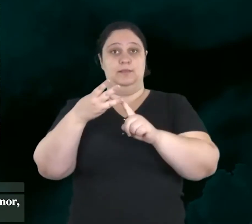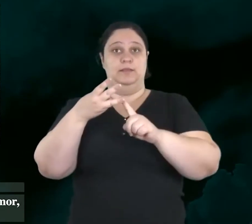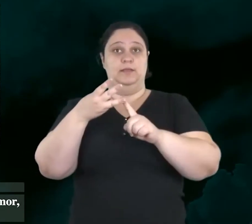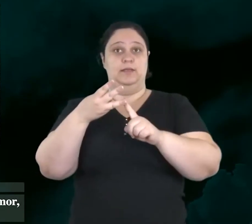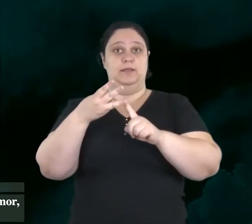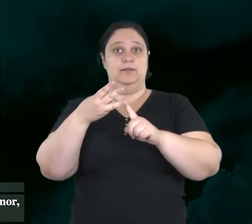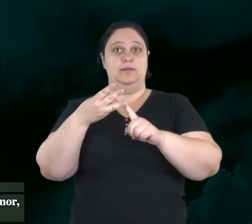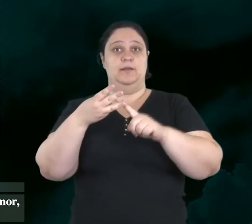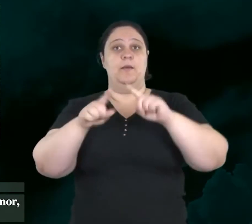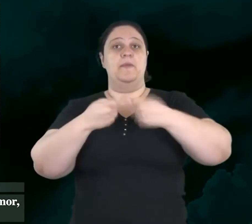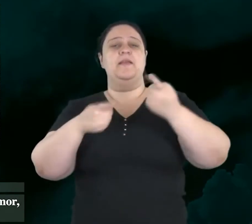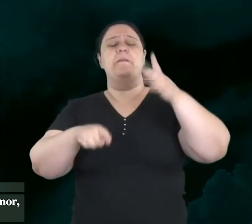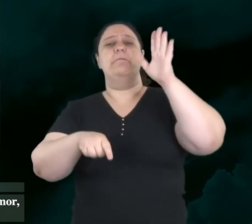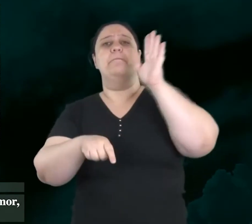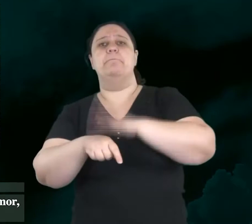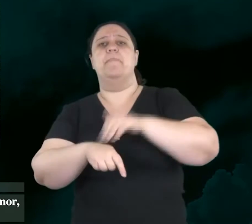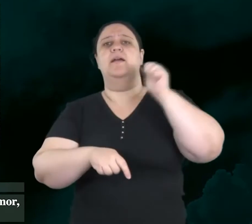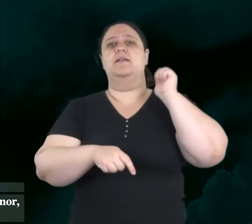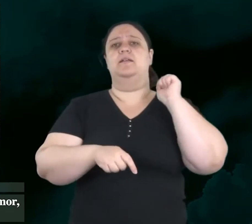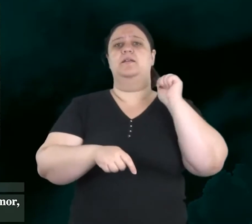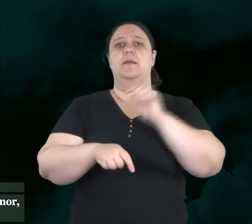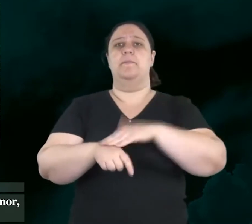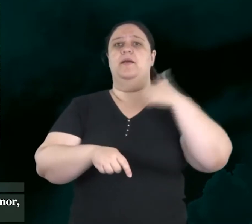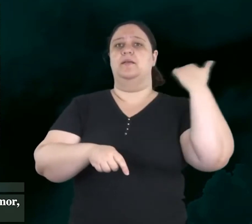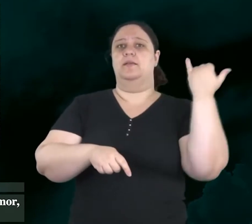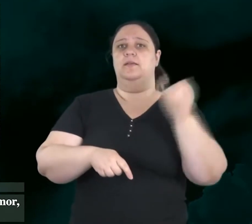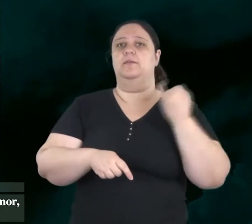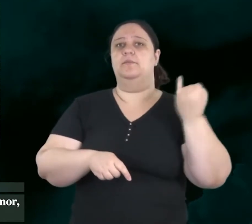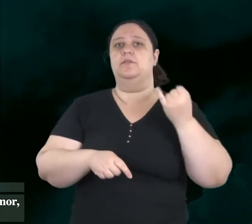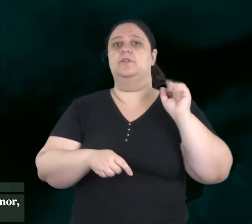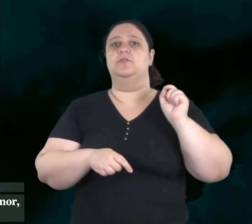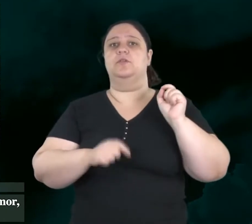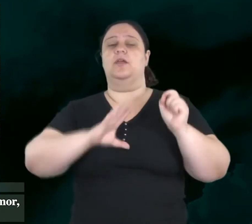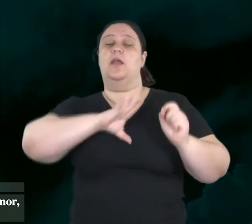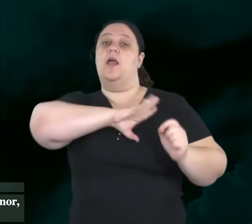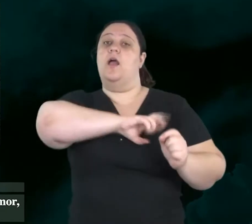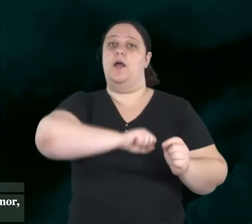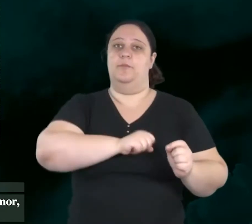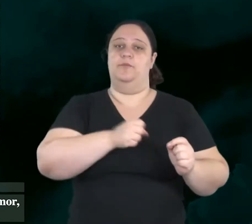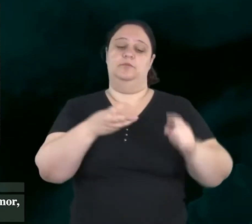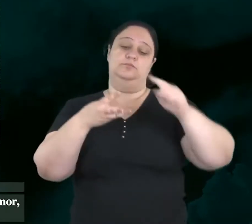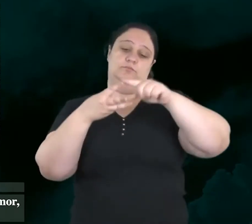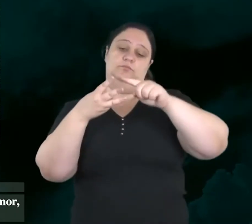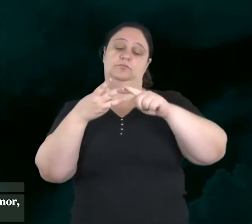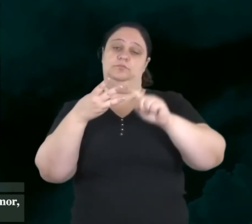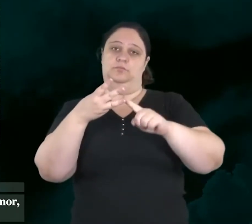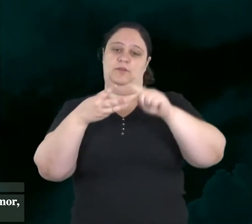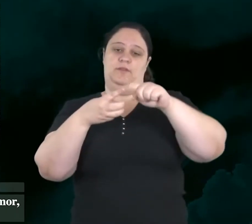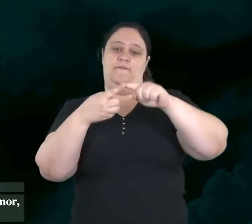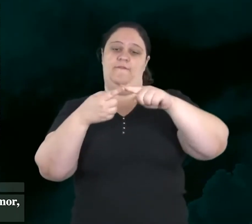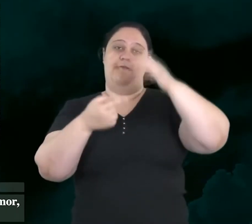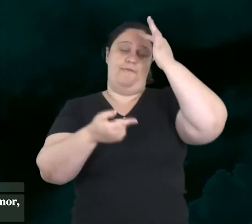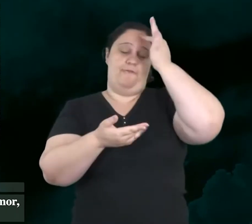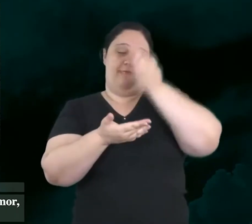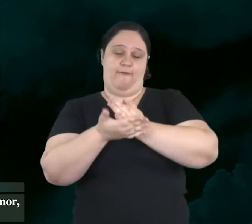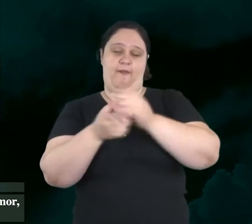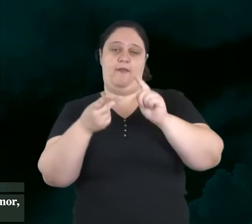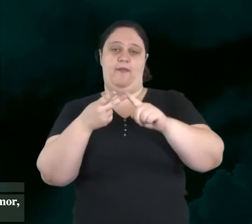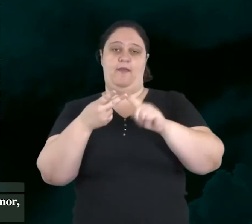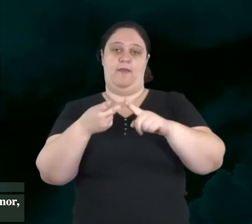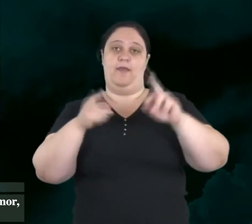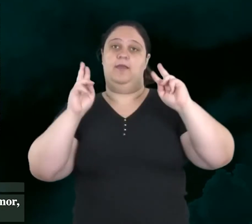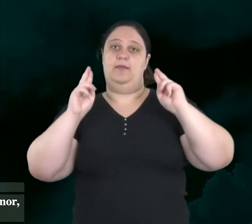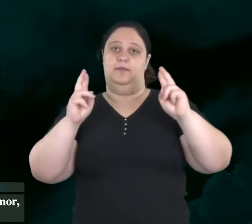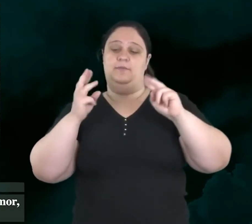o maior destes é o amor. Então, é a fé, a esperança e o amor. Mas